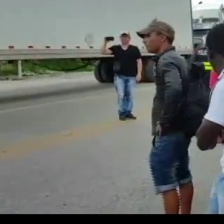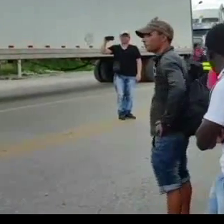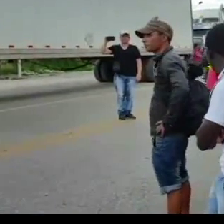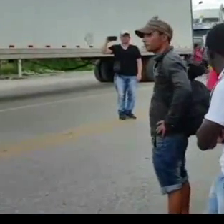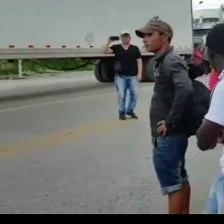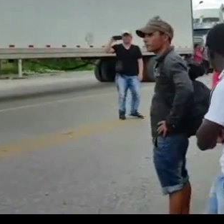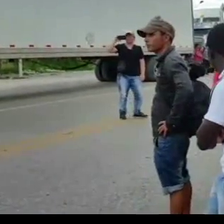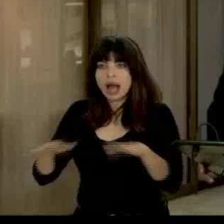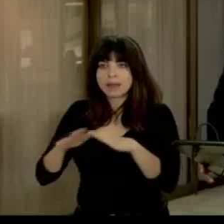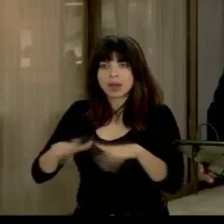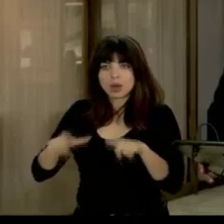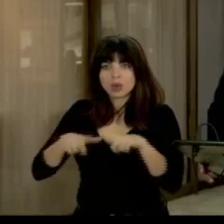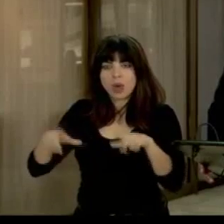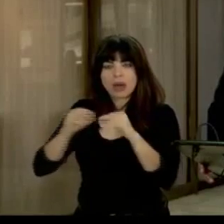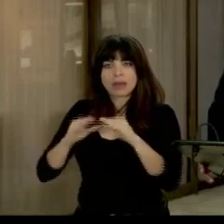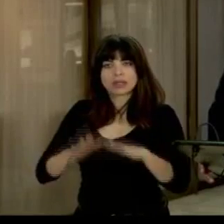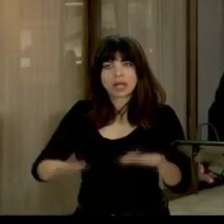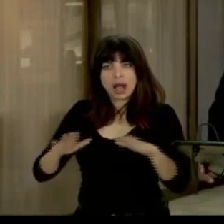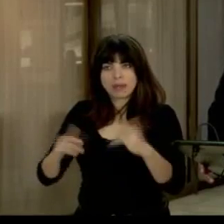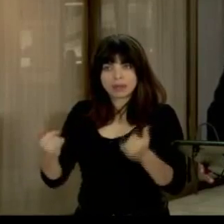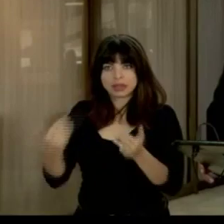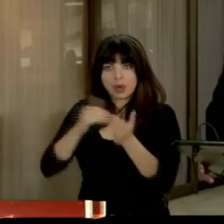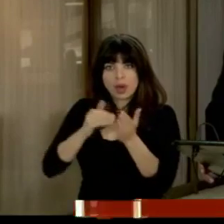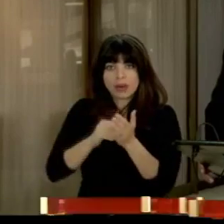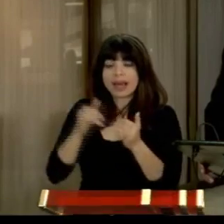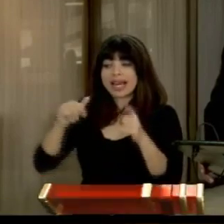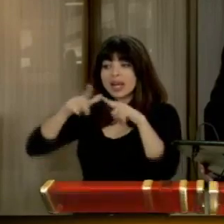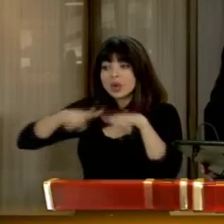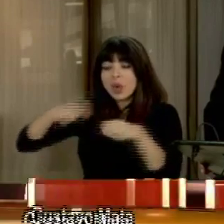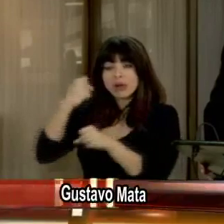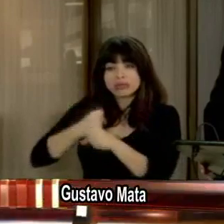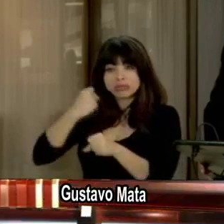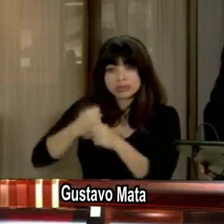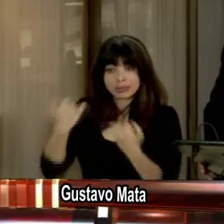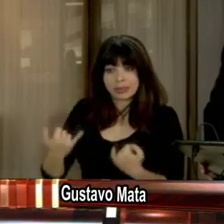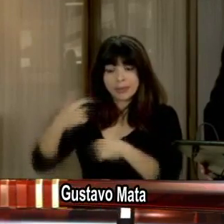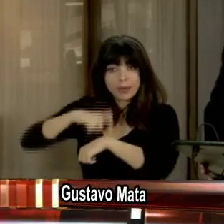cualquier migrante ilegal. La operación en este momento está siendo